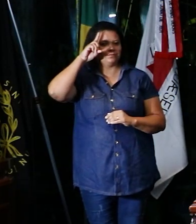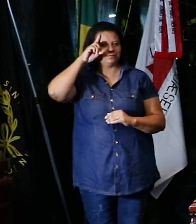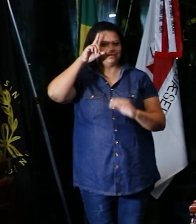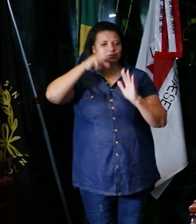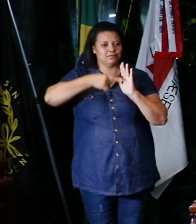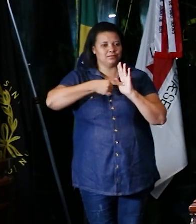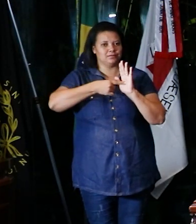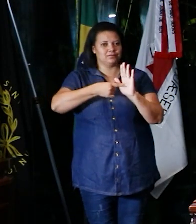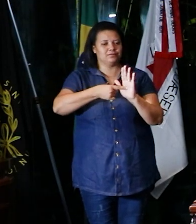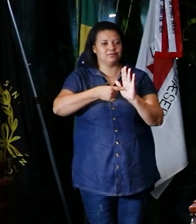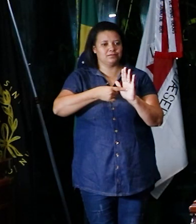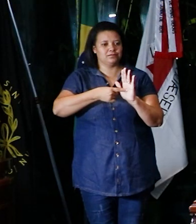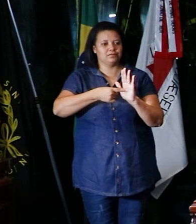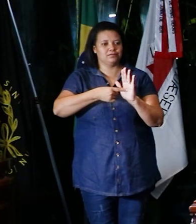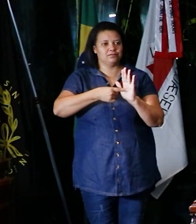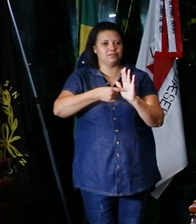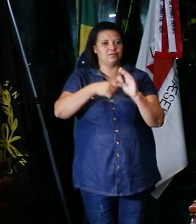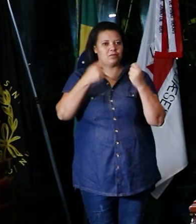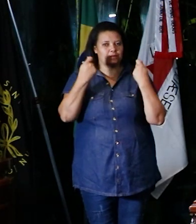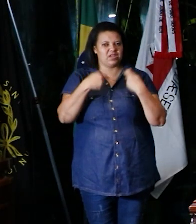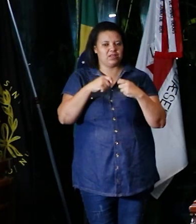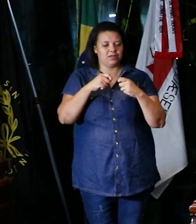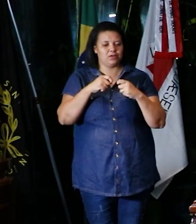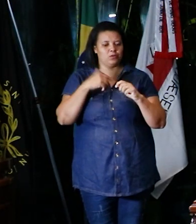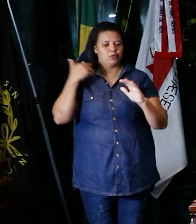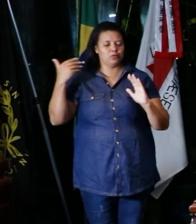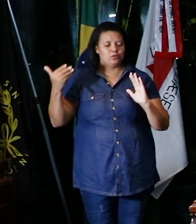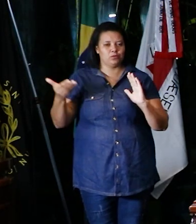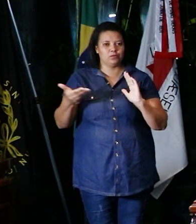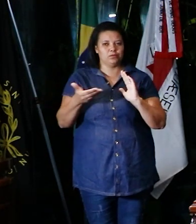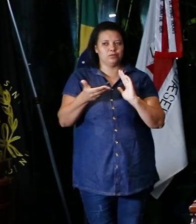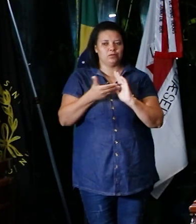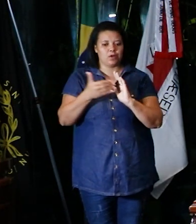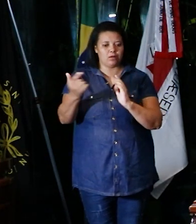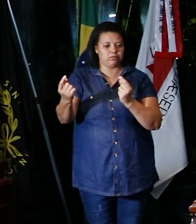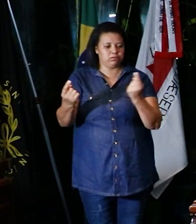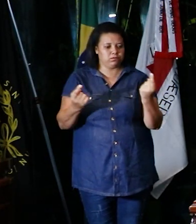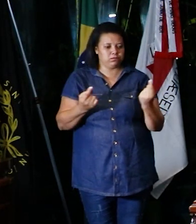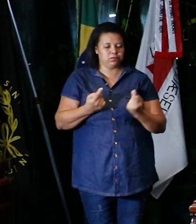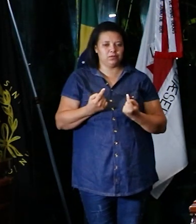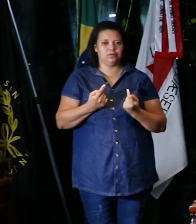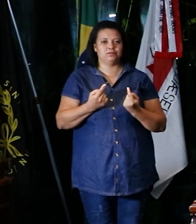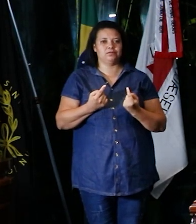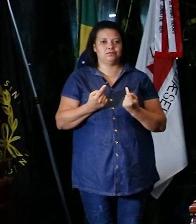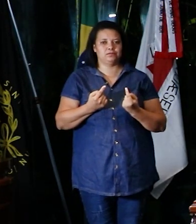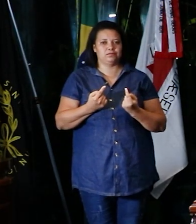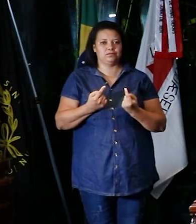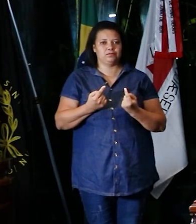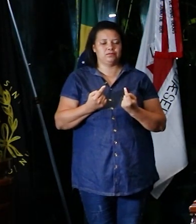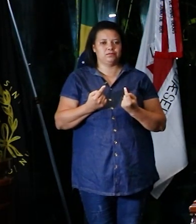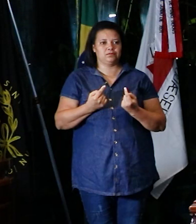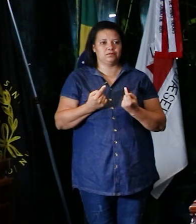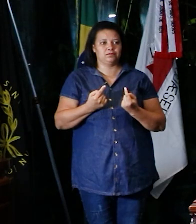revelou isso. Preciso de todos. Ele não era essa pessoa,